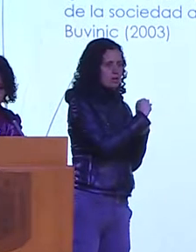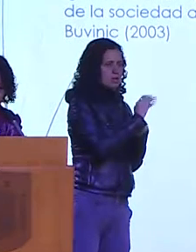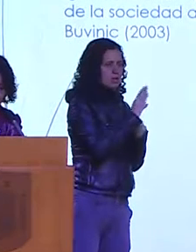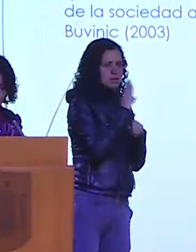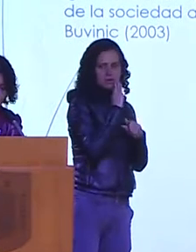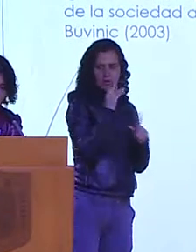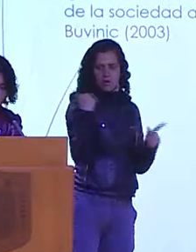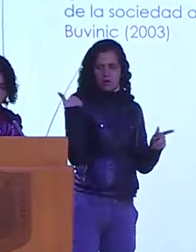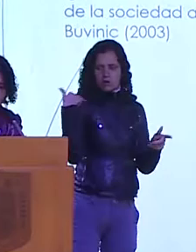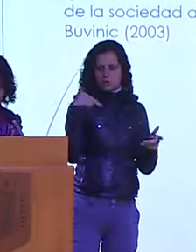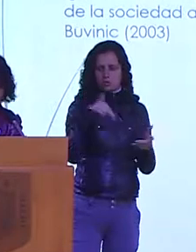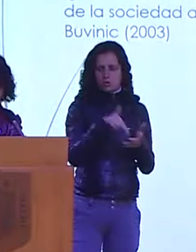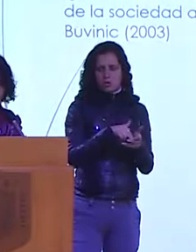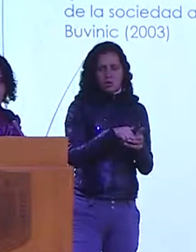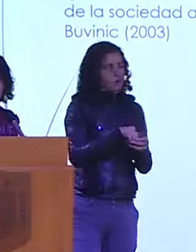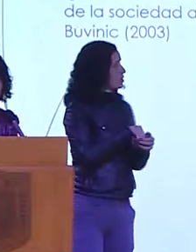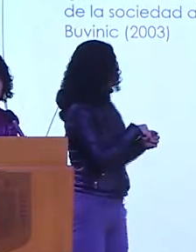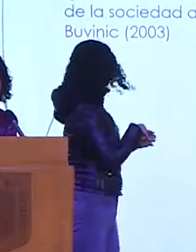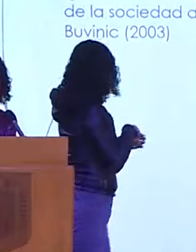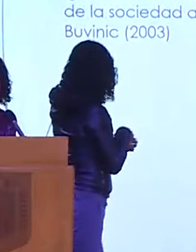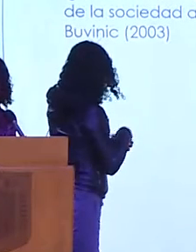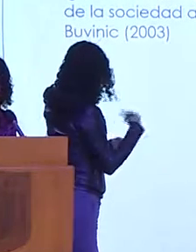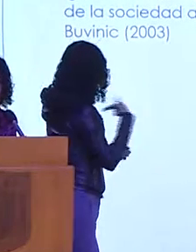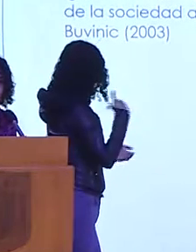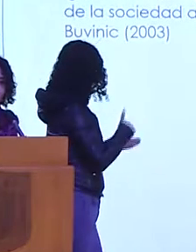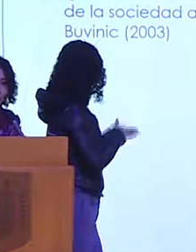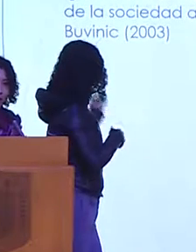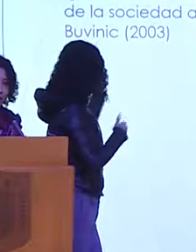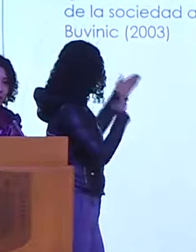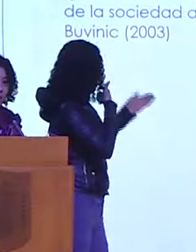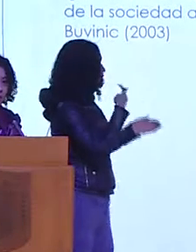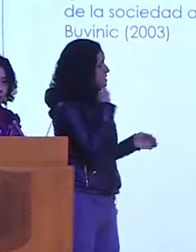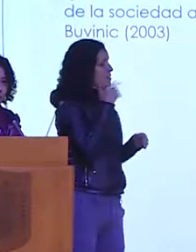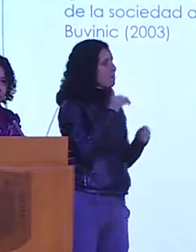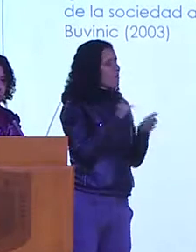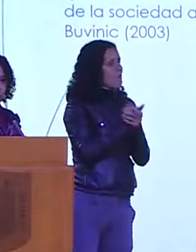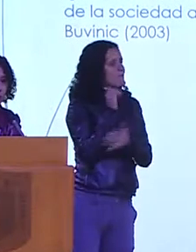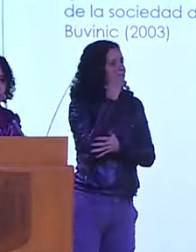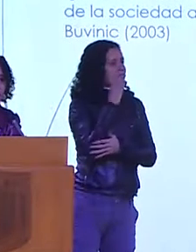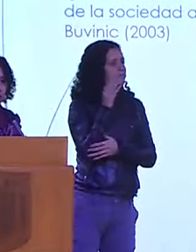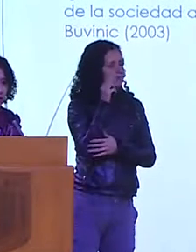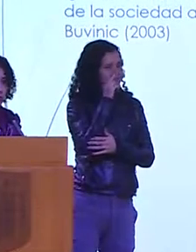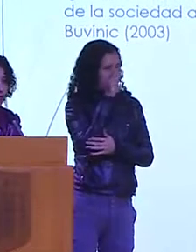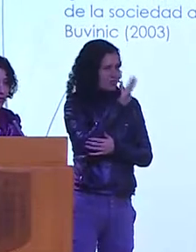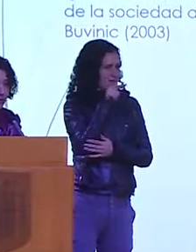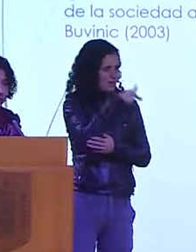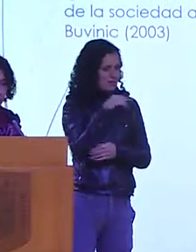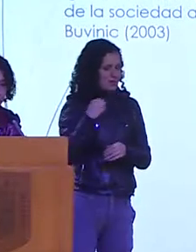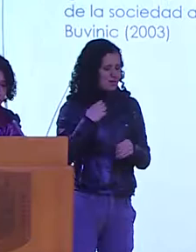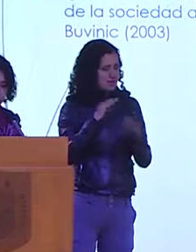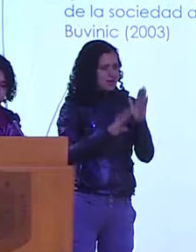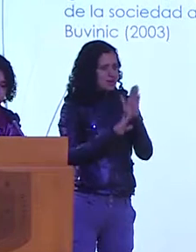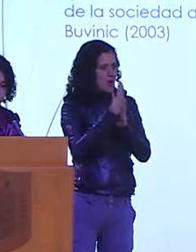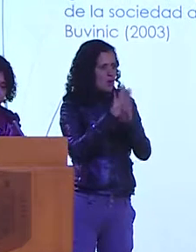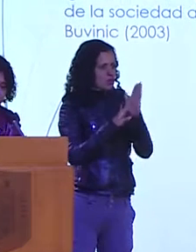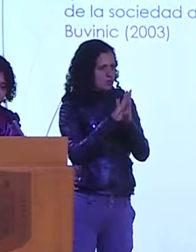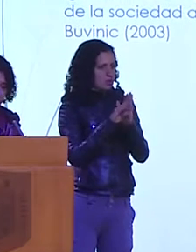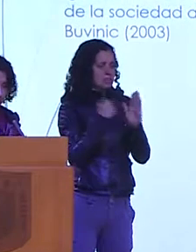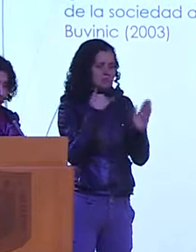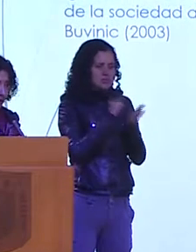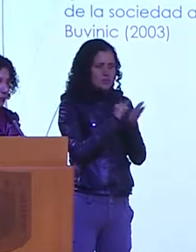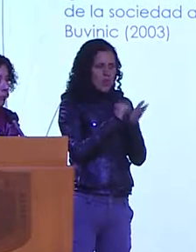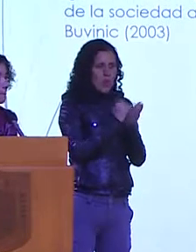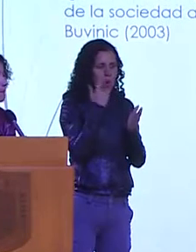Bubinik. Bubinik hace parte del grupo del Banco Interamericano de Desarrollo y va a ser un referente que vamos a tener allí